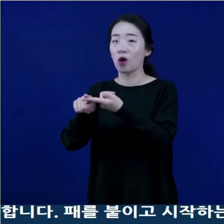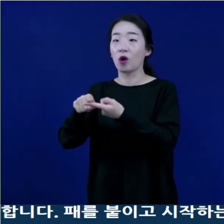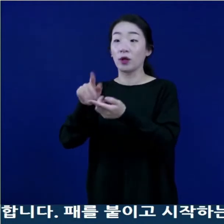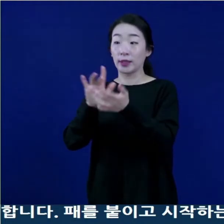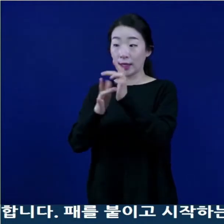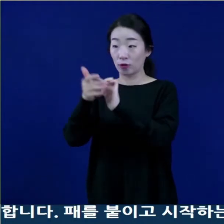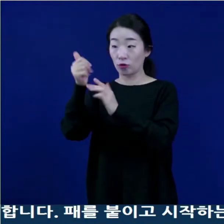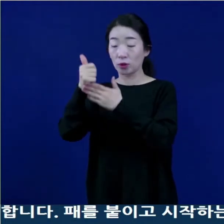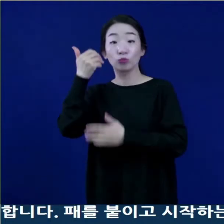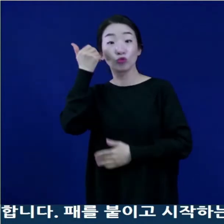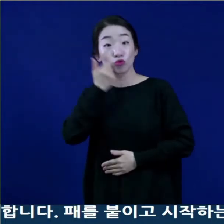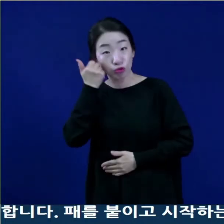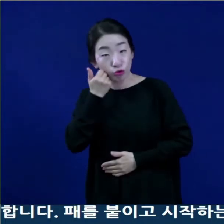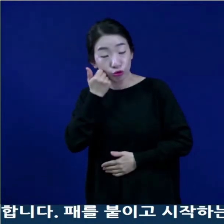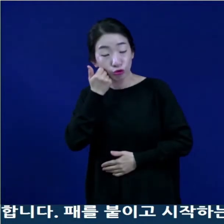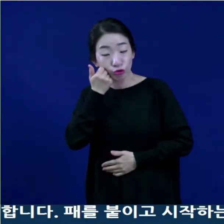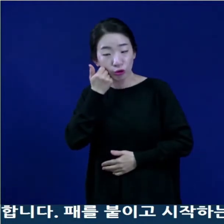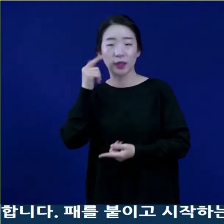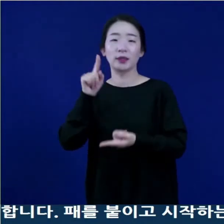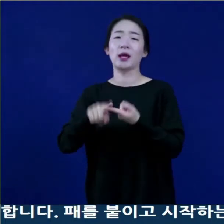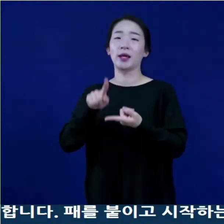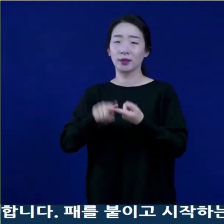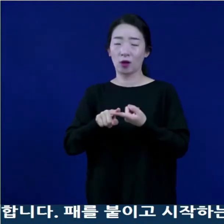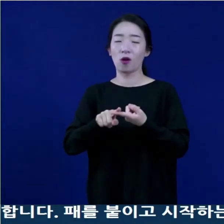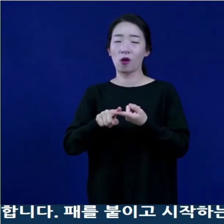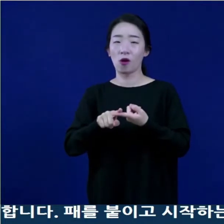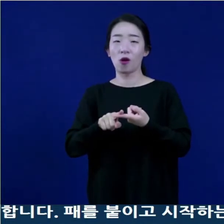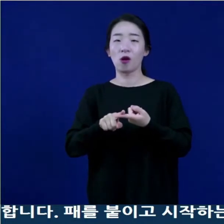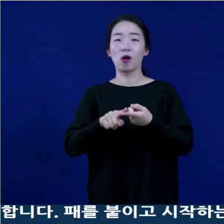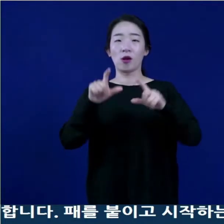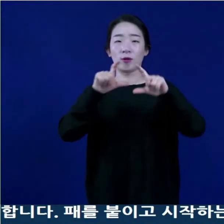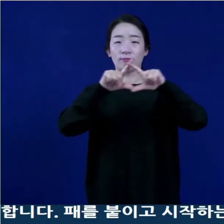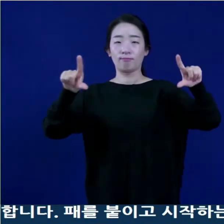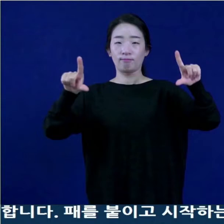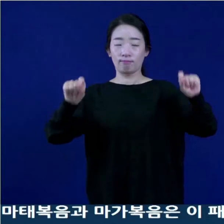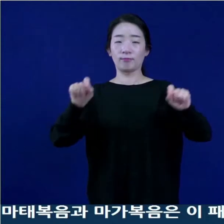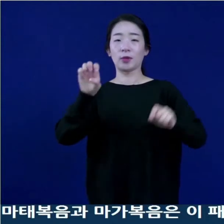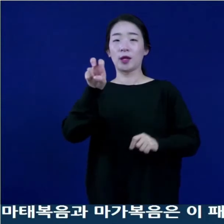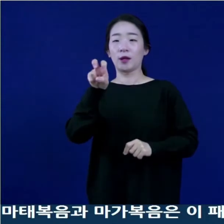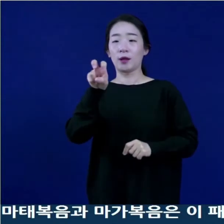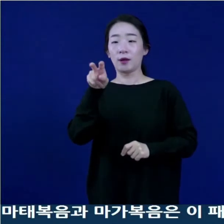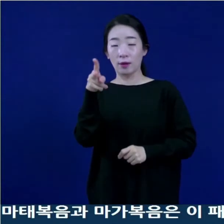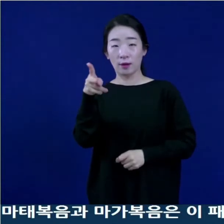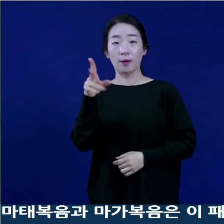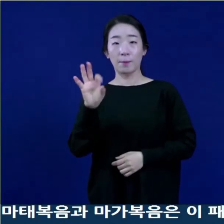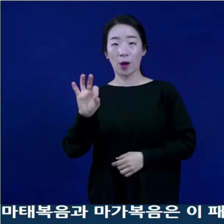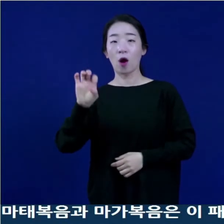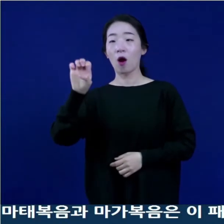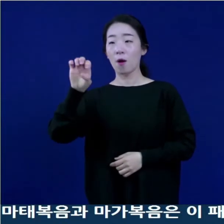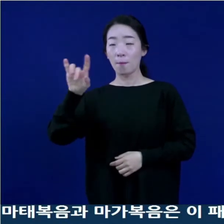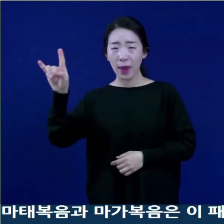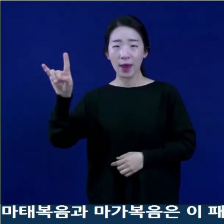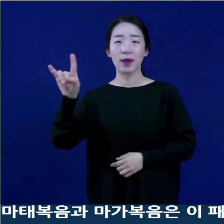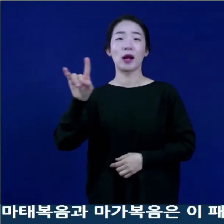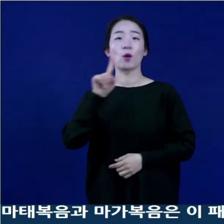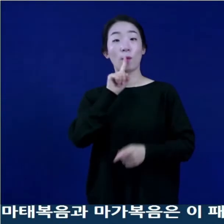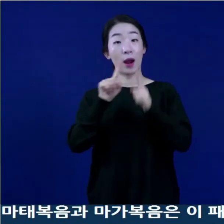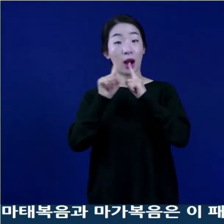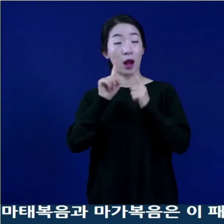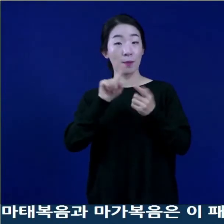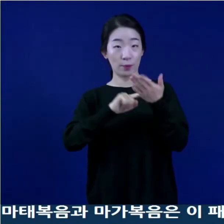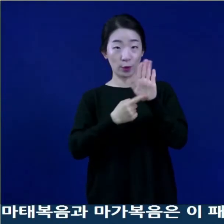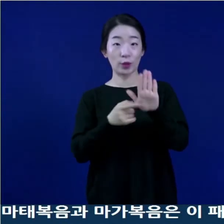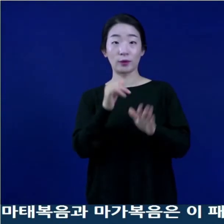누구인가를 적은 명패였다, 이렇게 해석을 하고 있습니다. 여러분, 이런 차이가 생기는 것은 그렇게 이상할 일이 아닙니다.